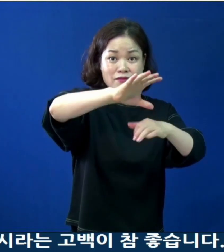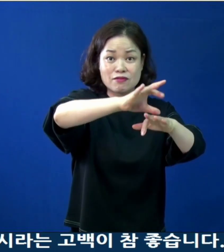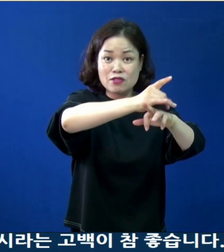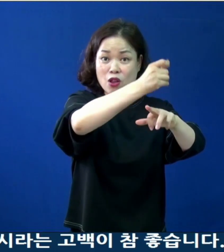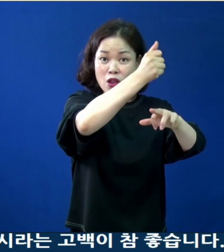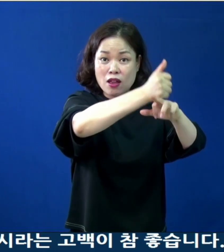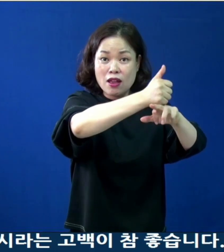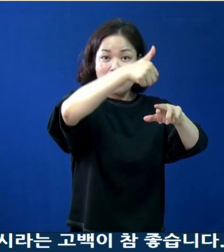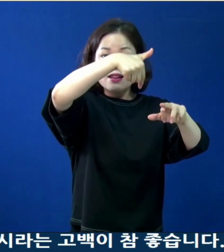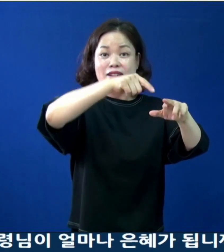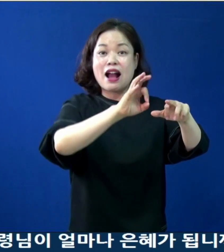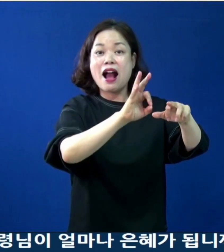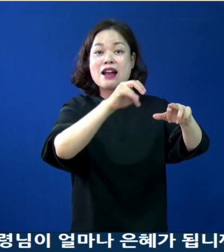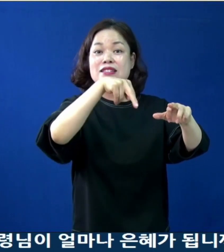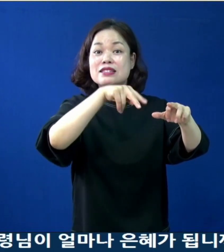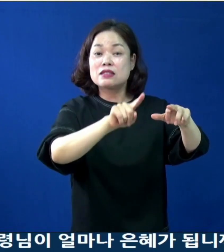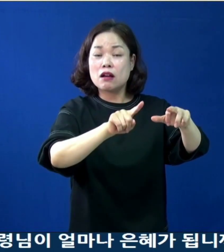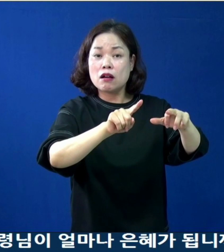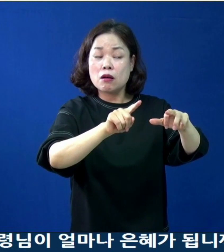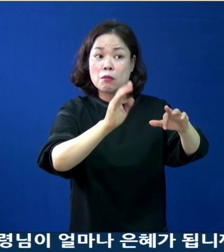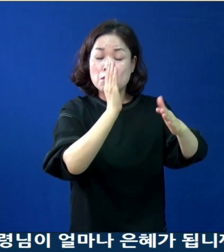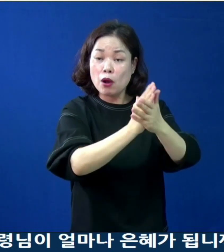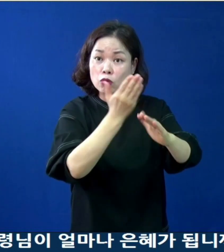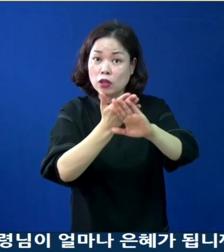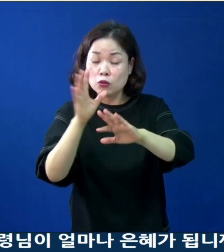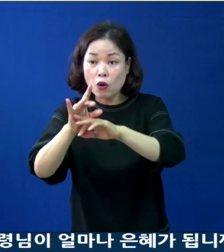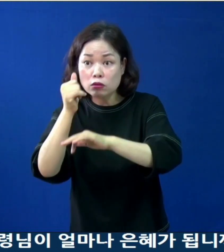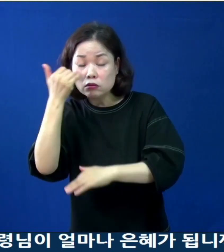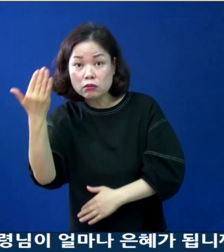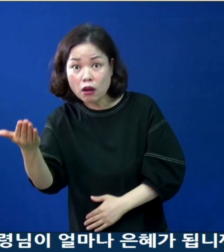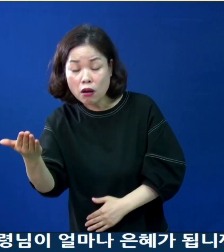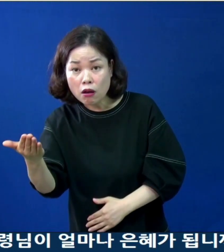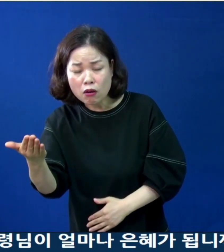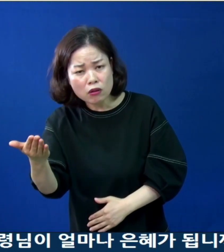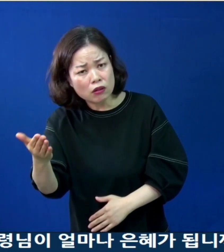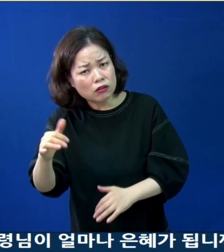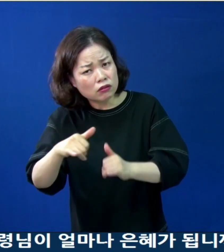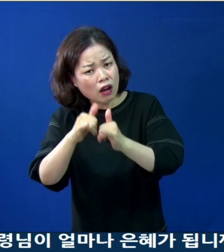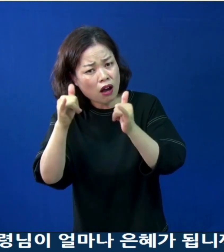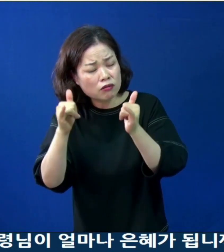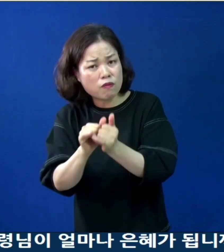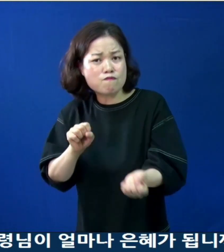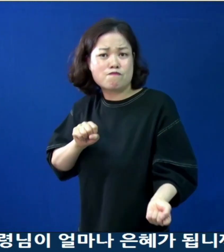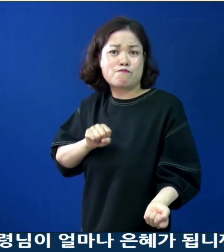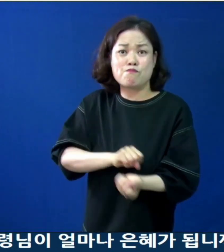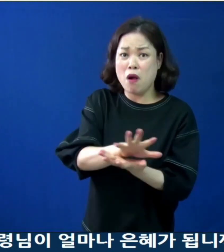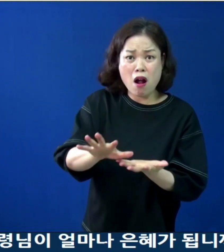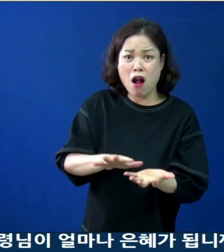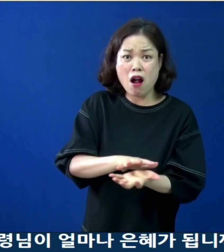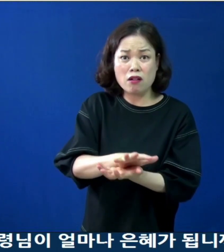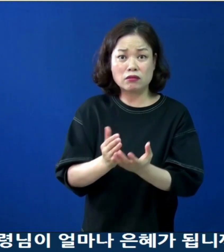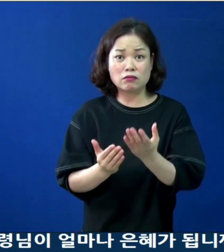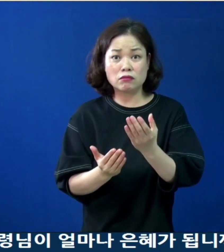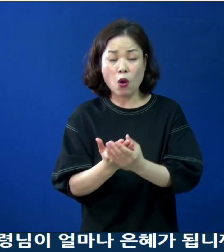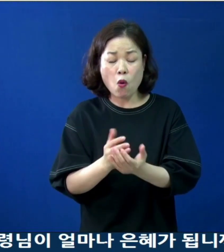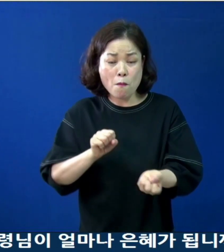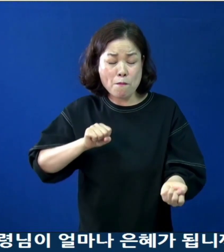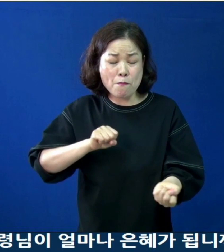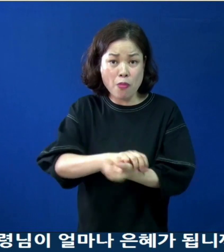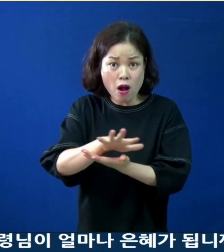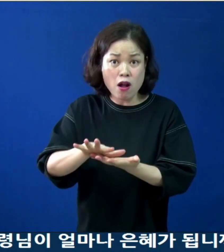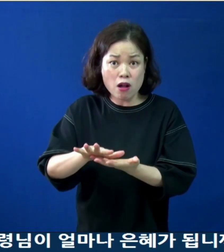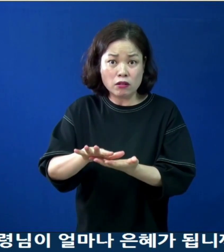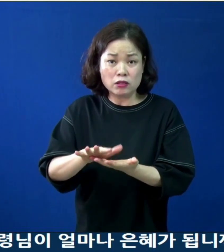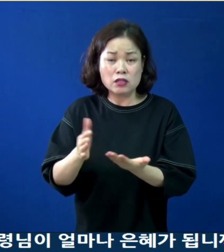로마 황제 가이사 말고 또 다른 왕이 있다? 이거는 사회적으로 소동이 날 만한 일인 거예요. 소동이 날 만한 일인